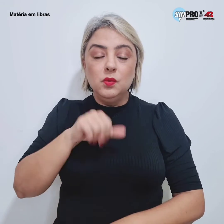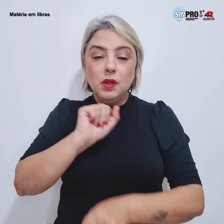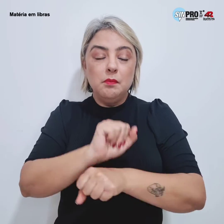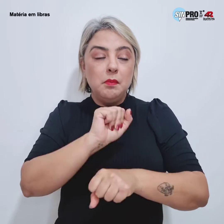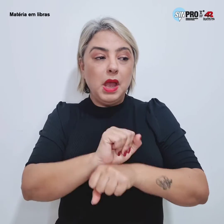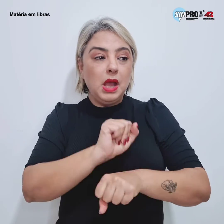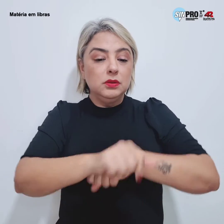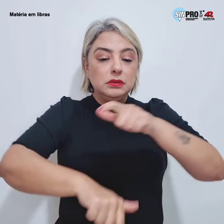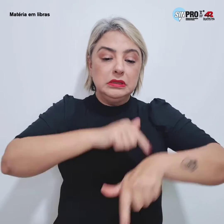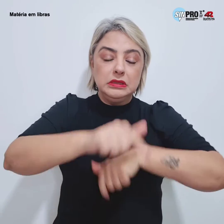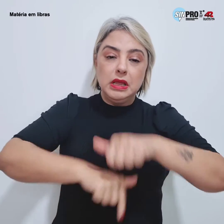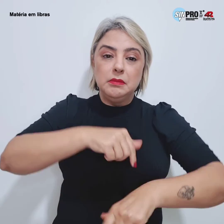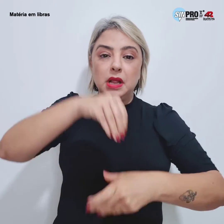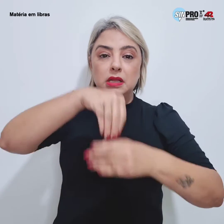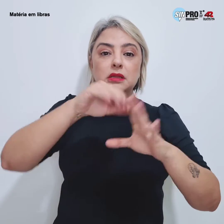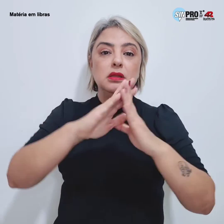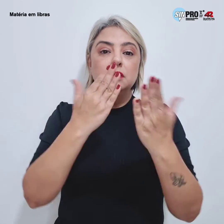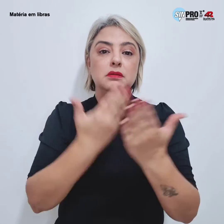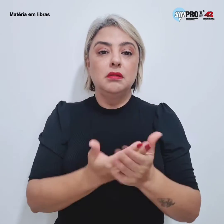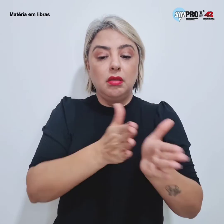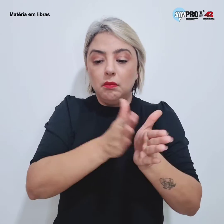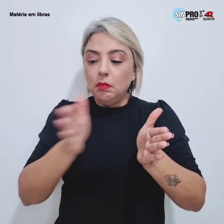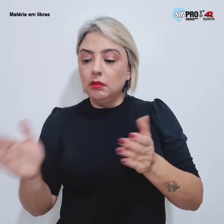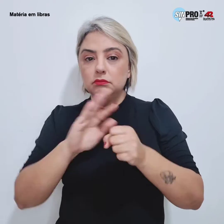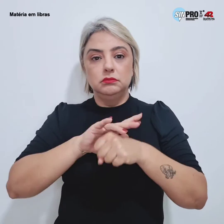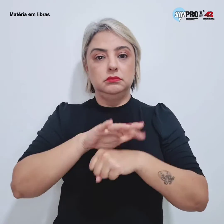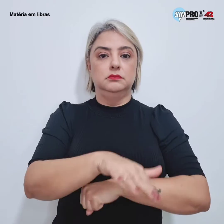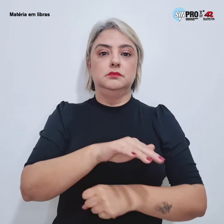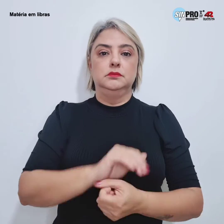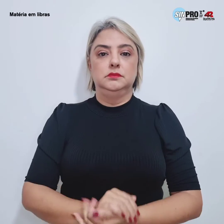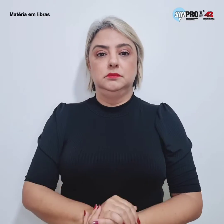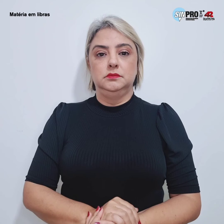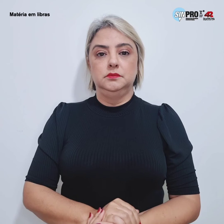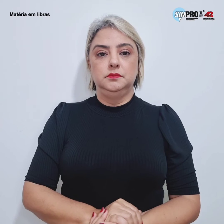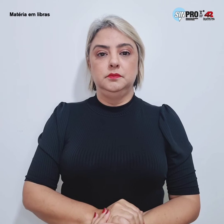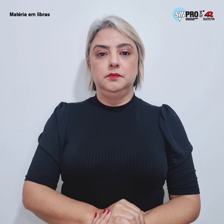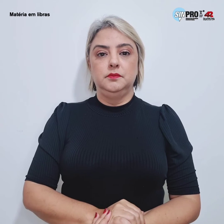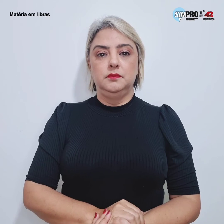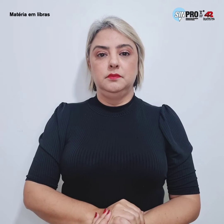nunca pararam de atuar presencialmente nas escolas durante a pandemia.